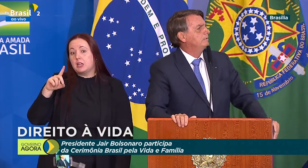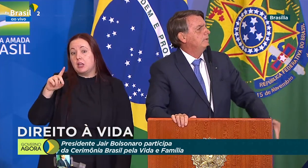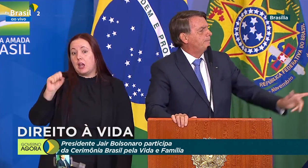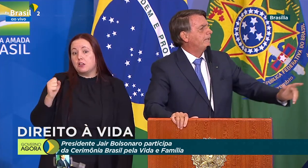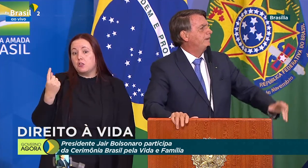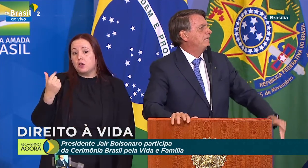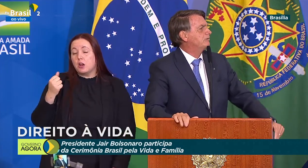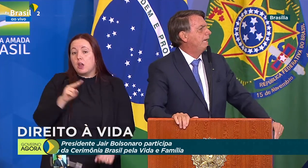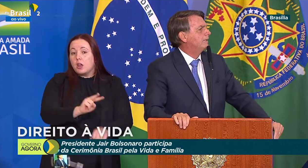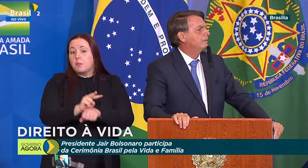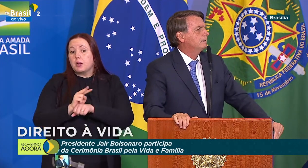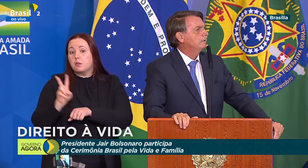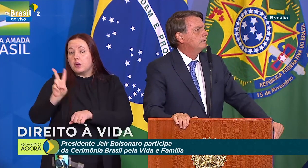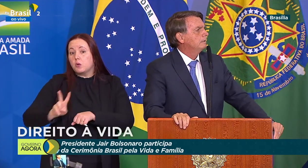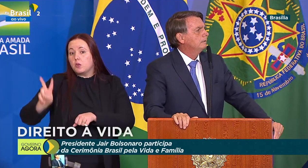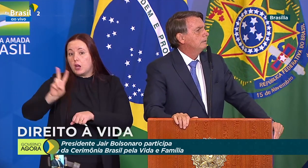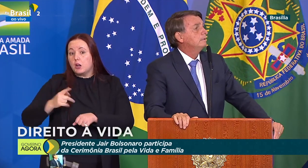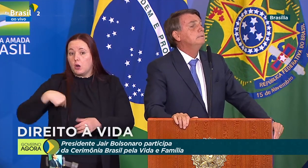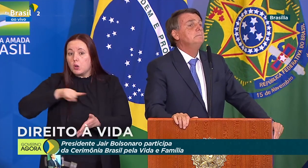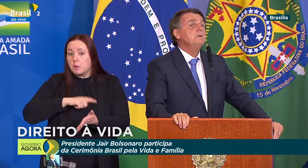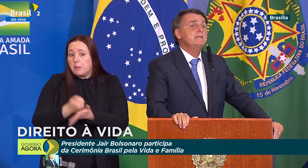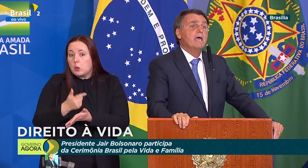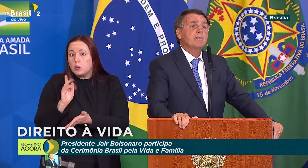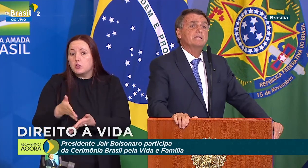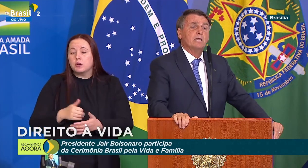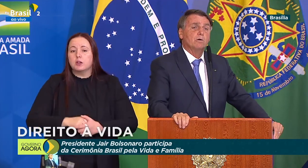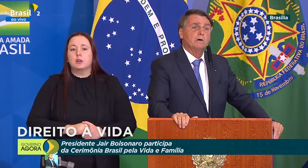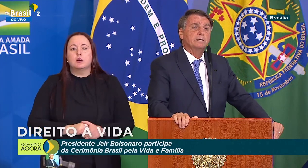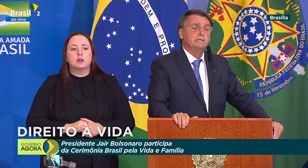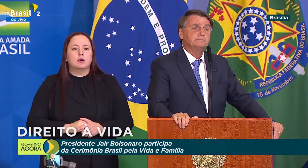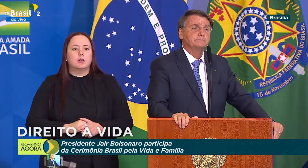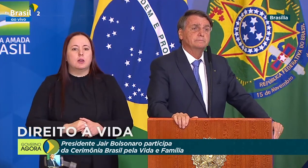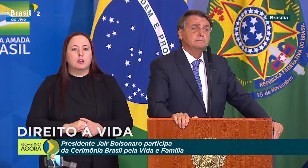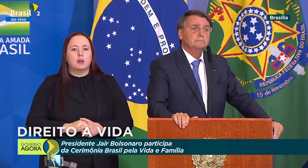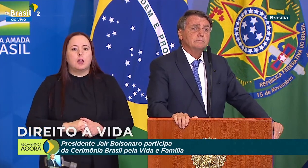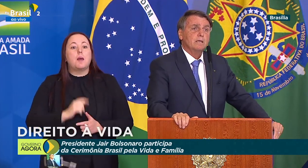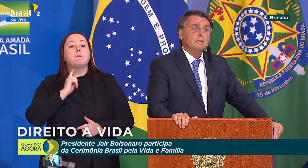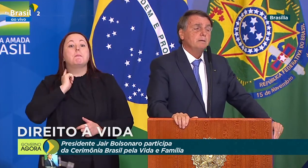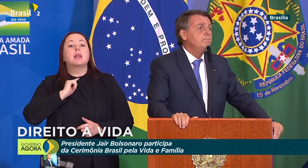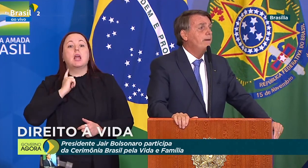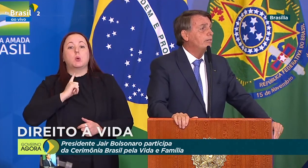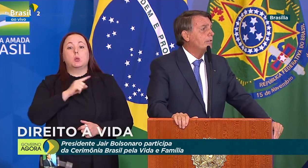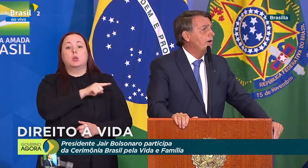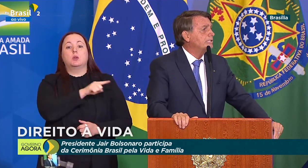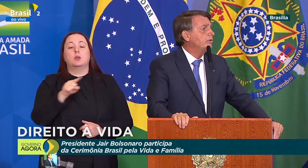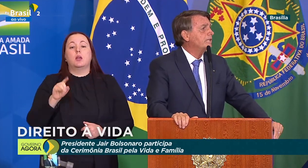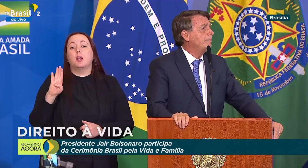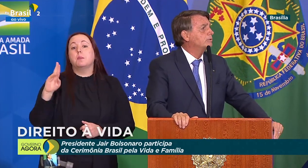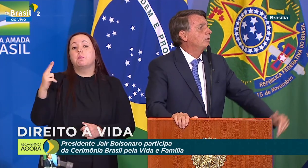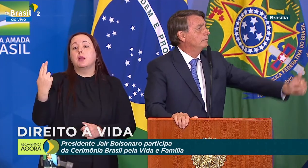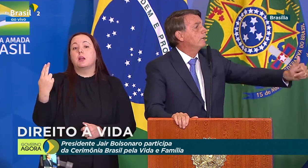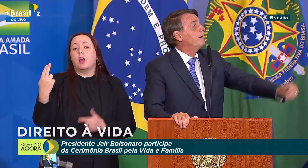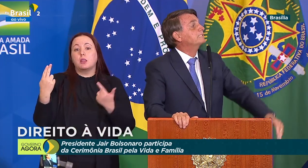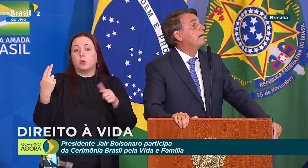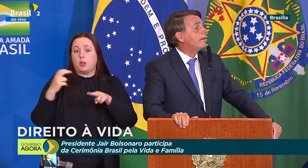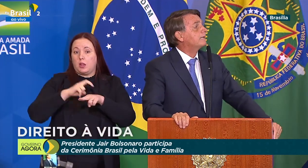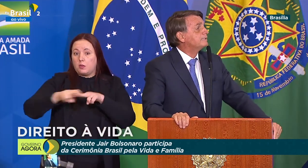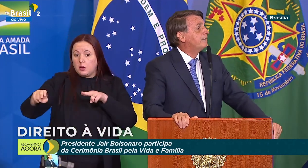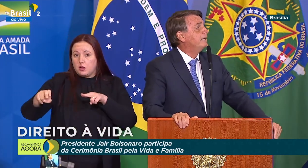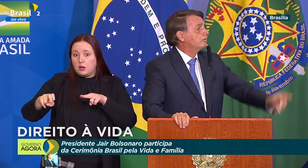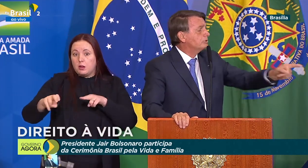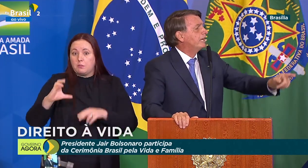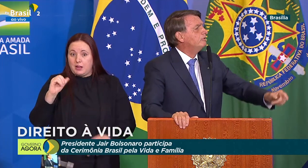Gene emprestado para Venezuela O Mineiro Você tem algum aqui em Belo Horizonte não tem metrô